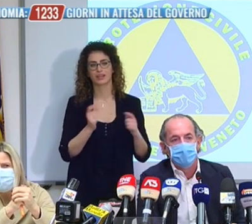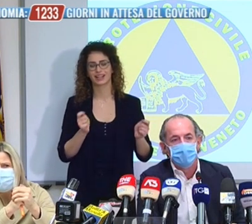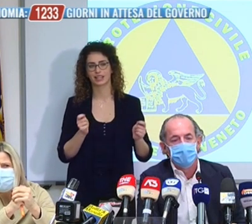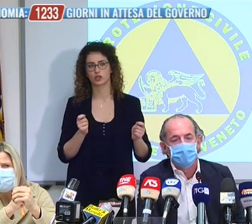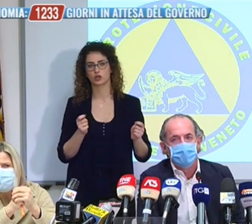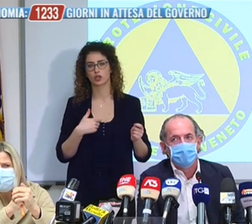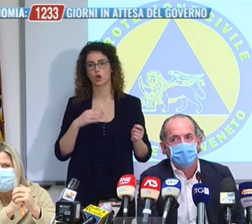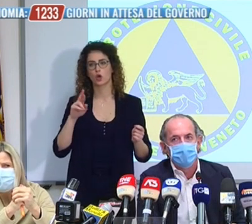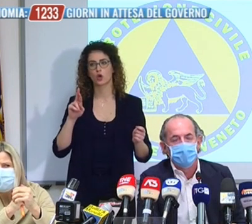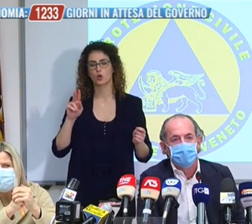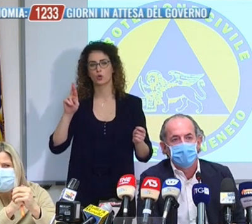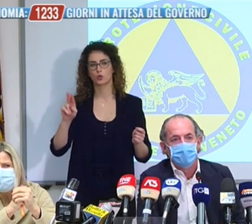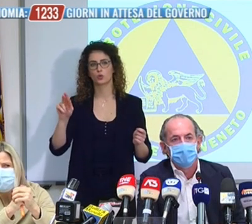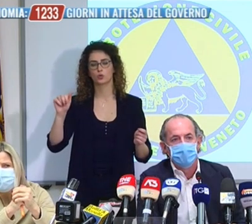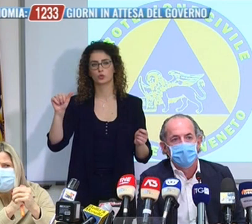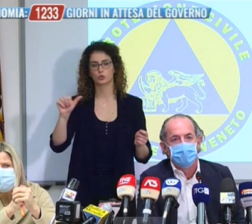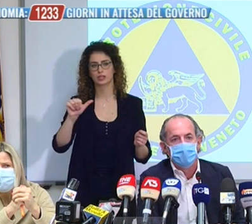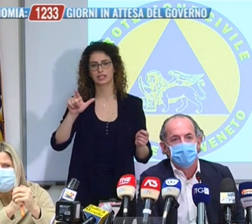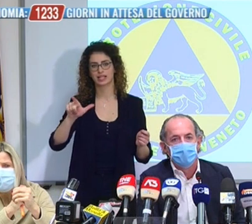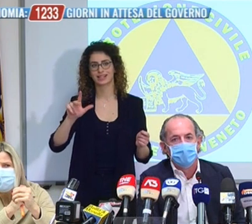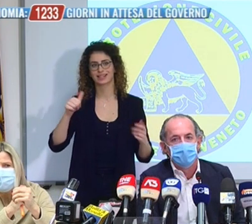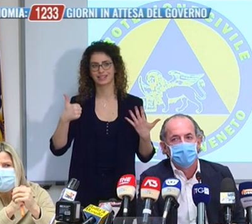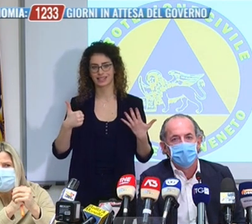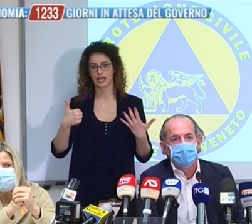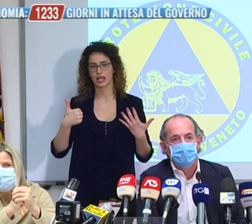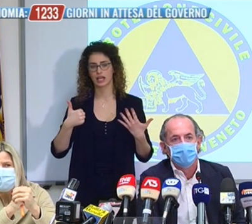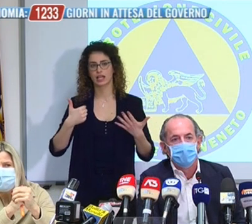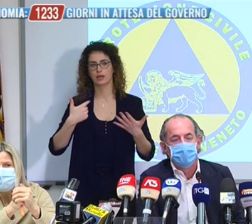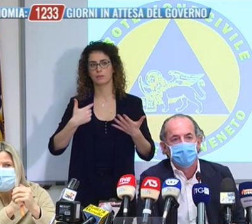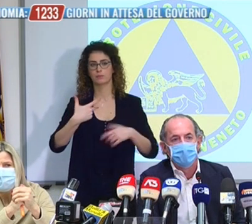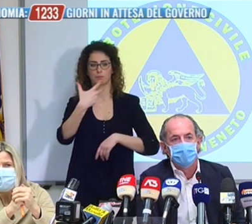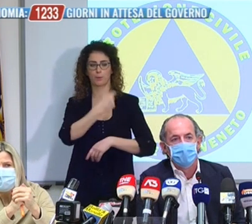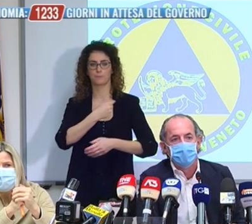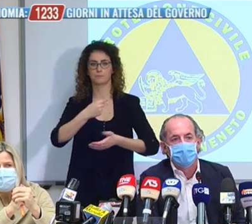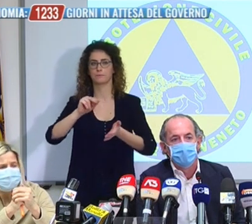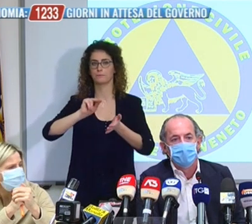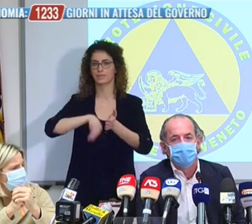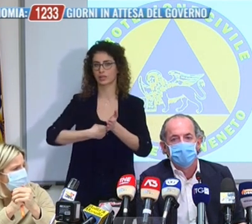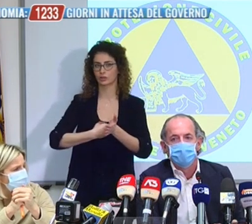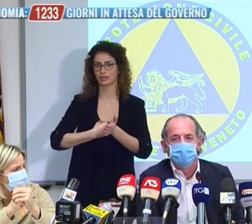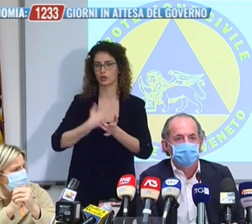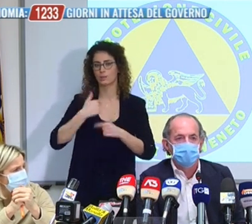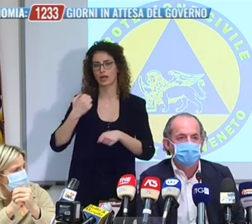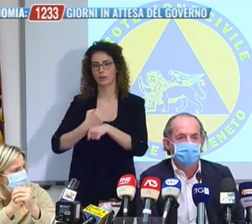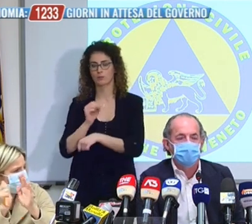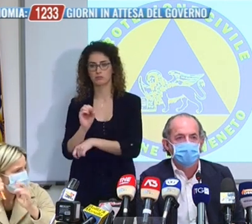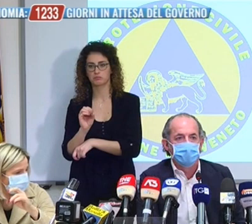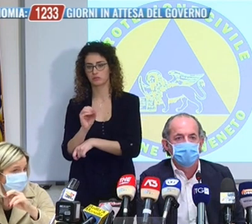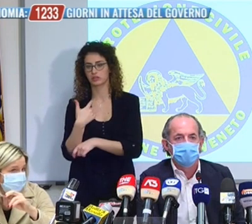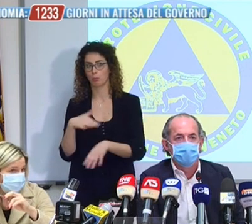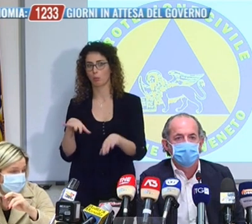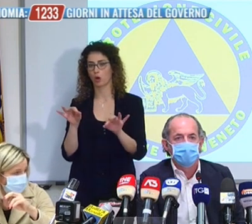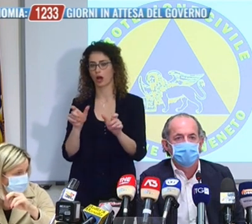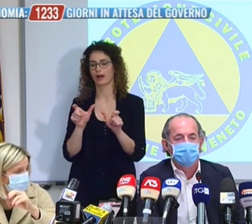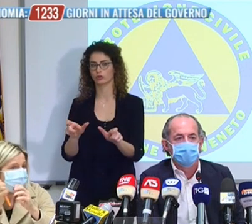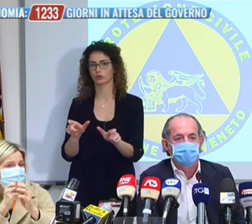L'ULS 6 Euganea non riesce ad avere il sito attivo per le prenotazioni da parte degli insegnanti. Dicono che è bloccato da alcuni